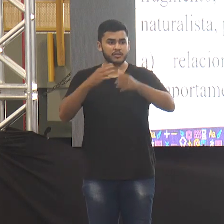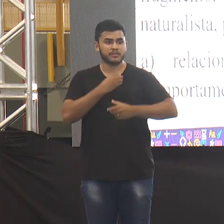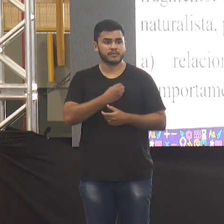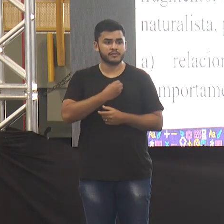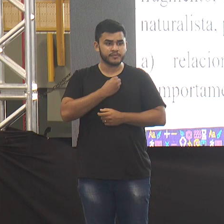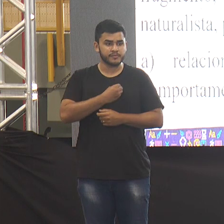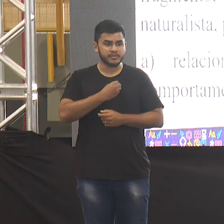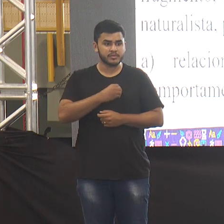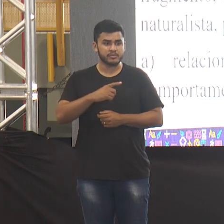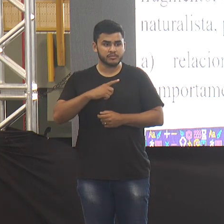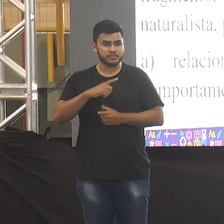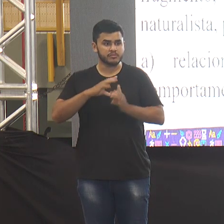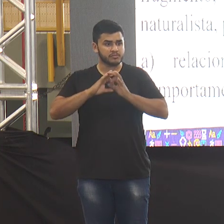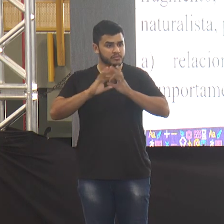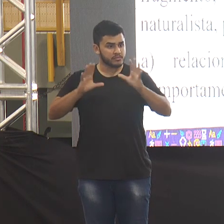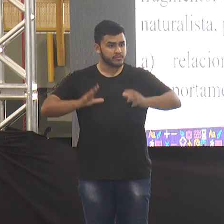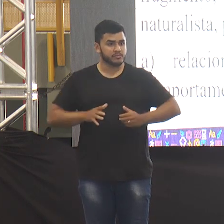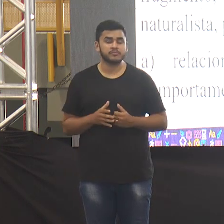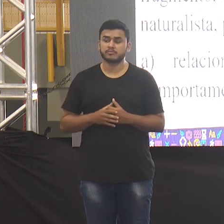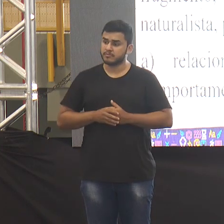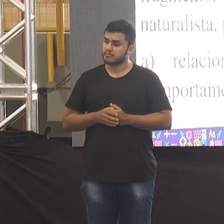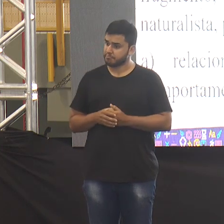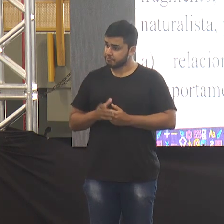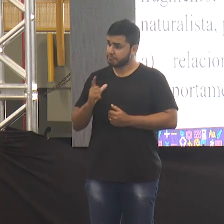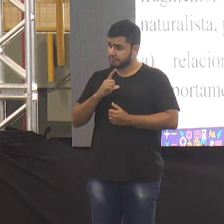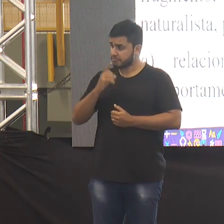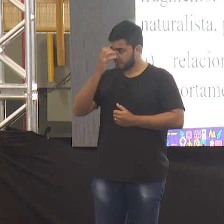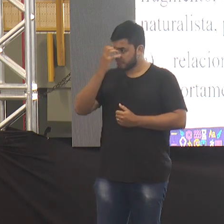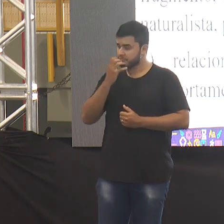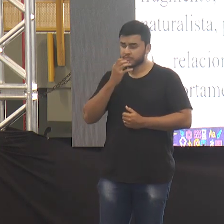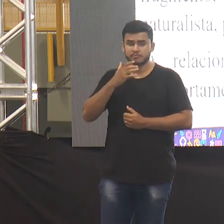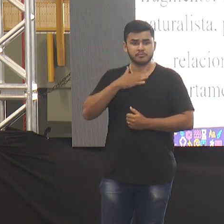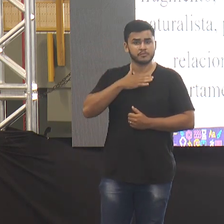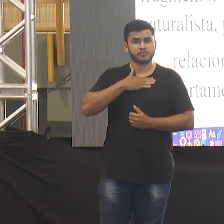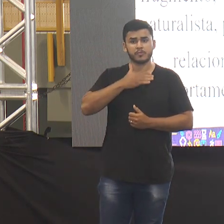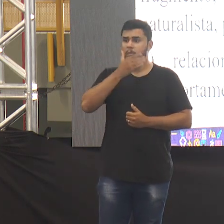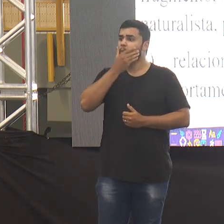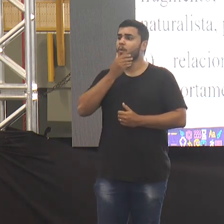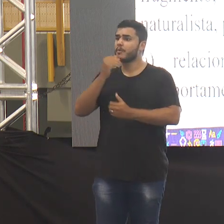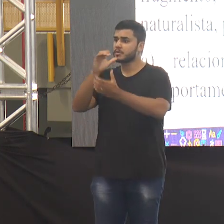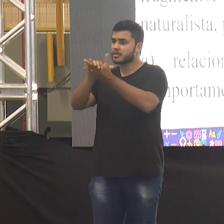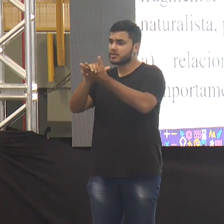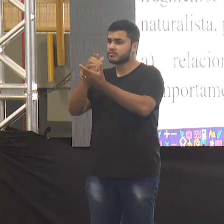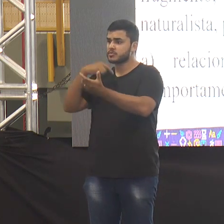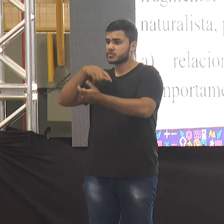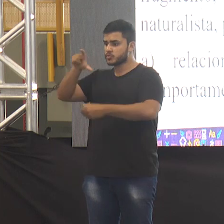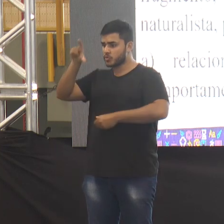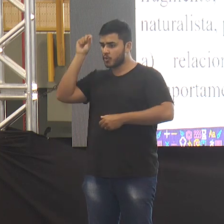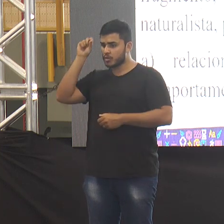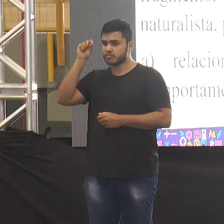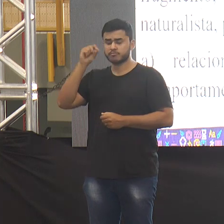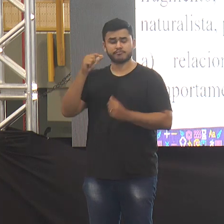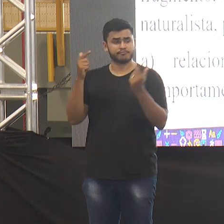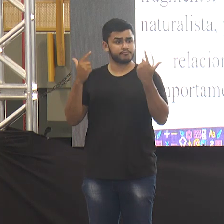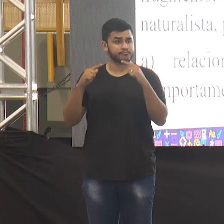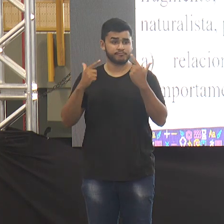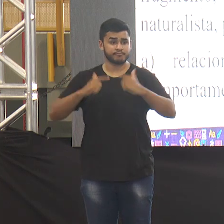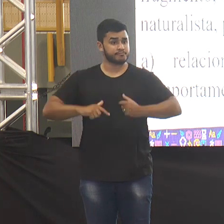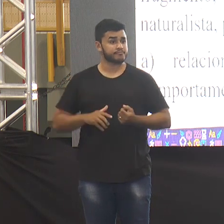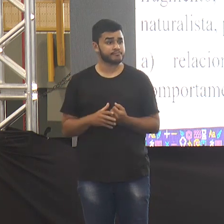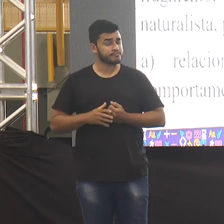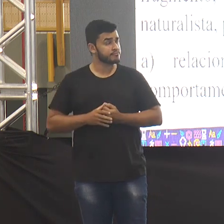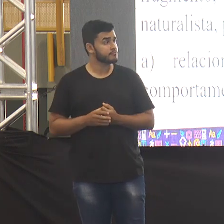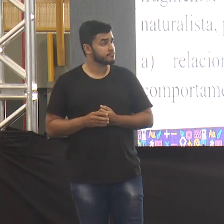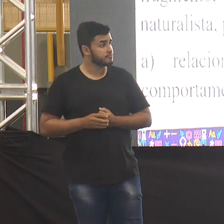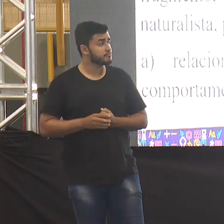vida. Naquela época, a mulher tinha liberdade para escolher o marido. Não. A